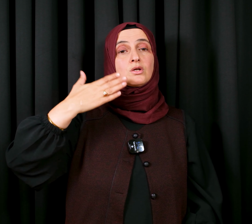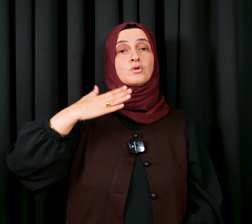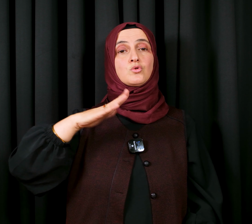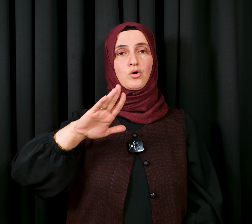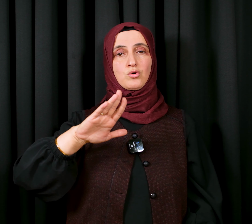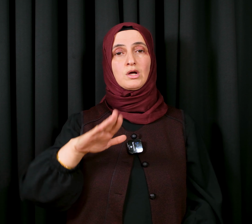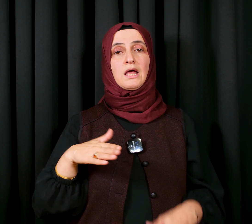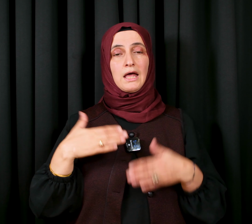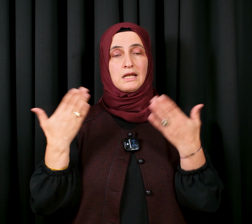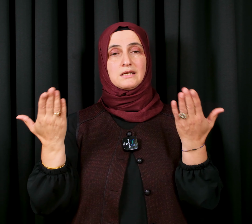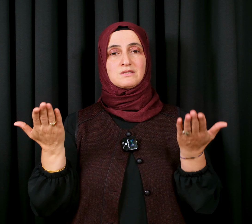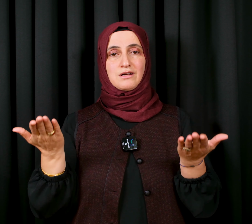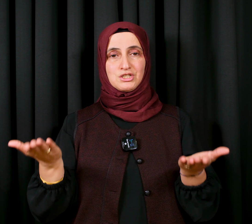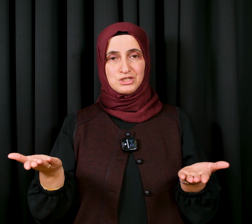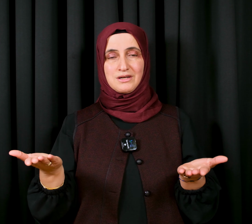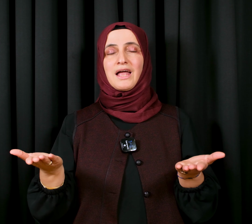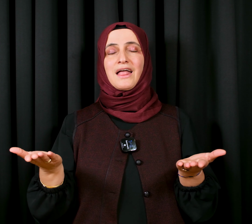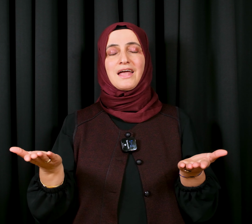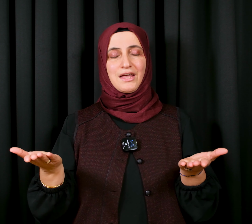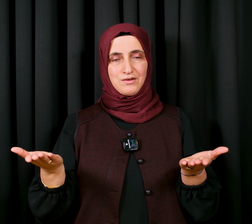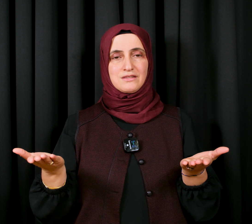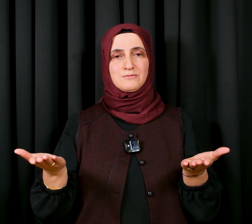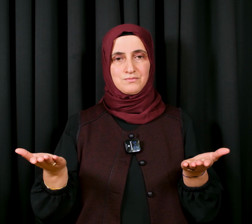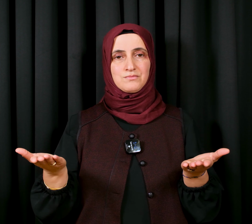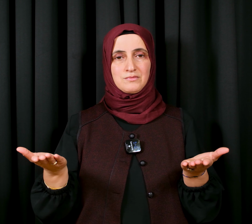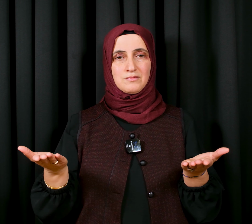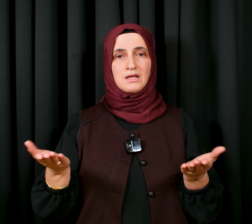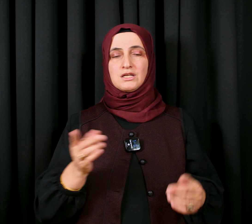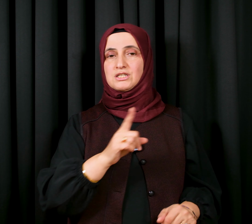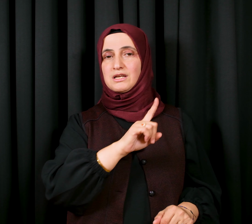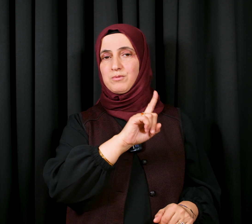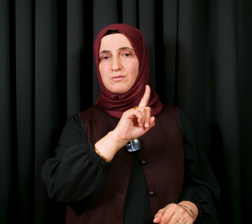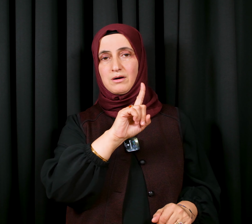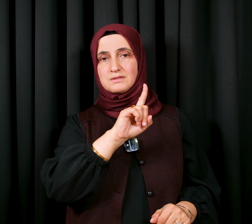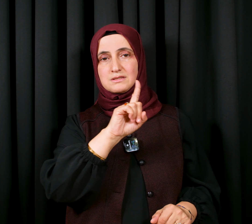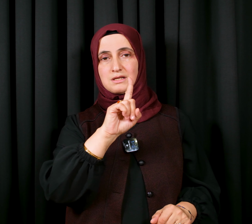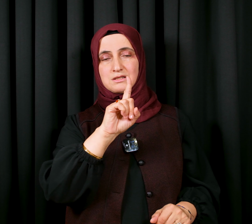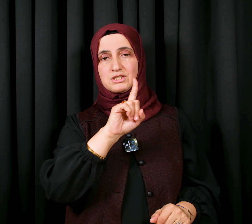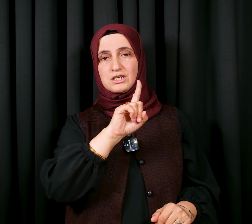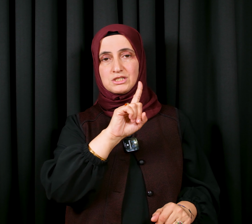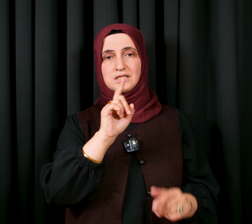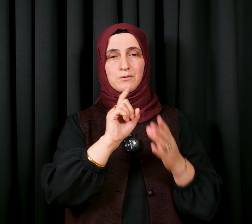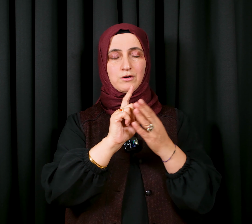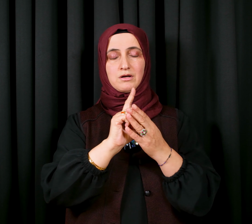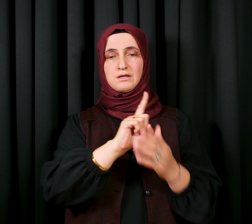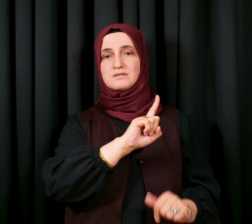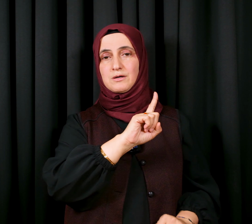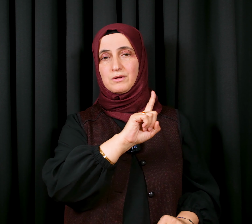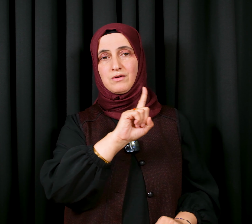Yok. Ellerimiz açık. Evet. İşaret parmağımız sadece açık, diğer parmaklarımız kapalı ve